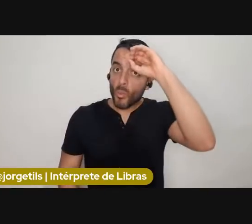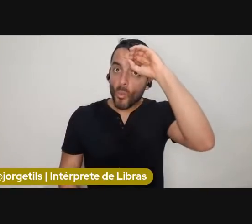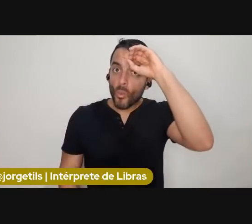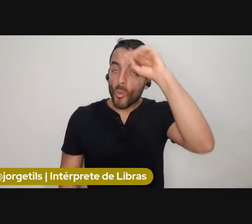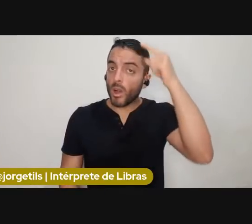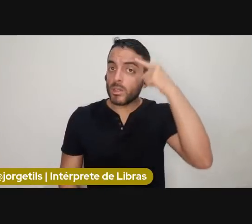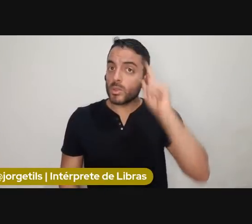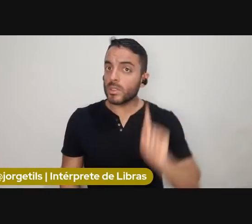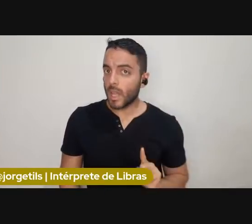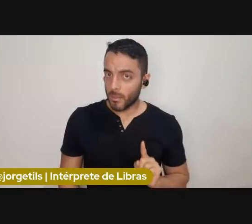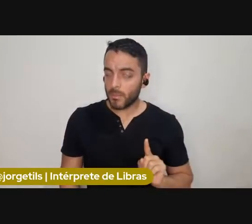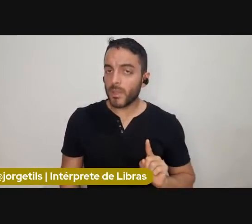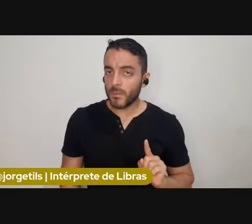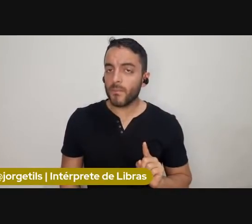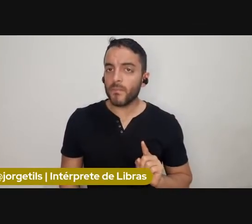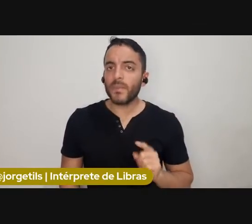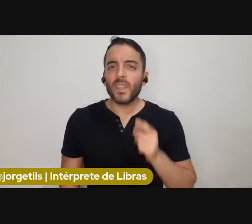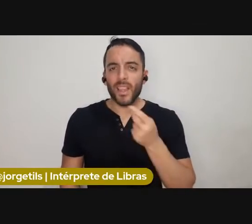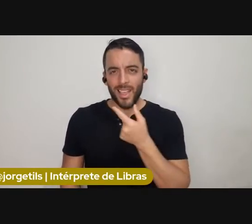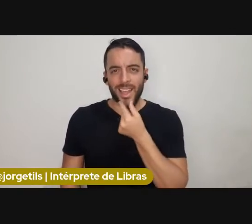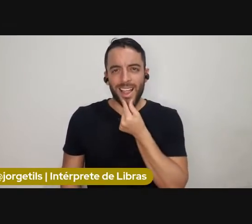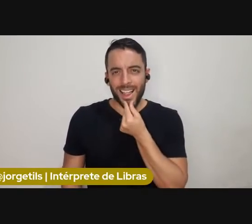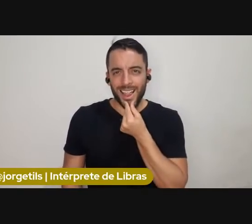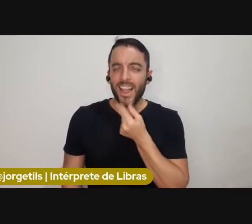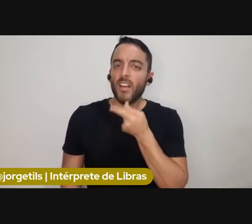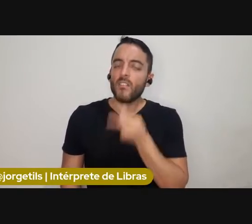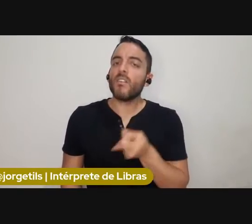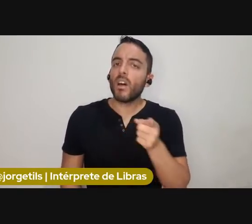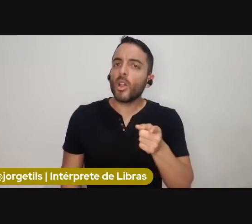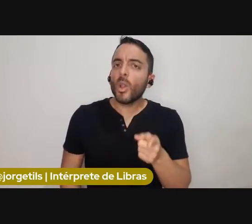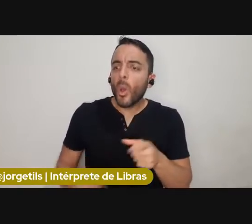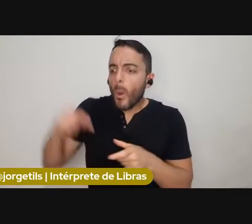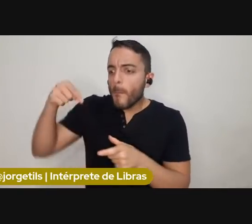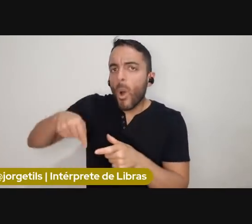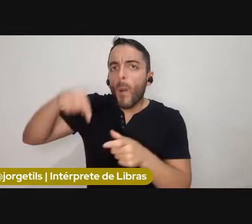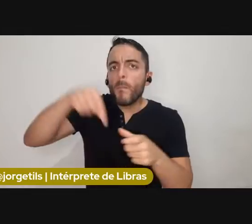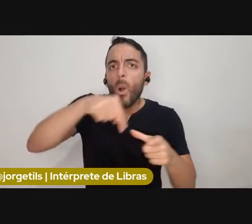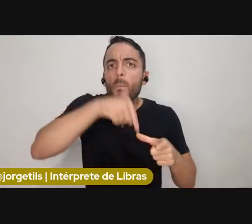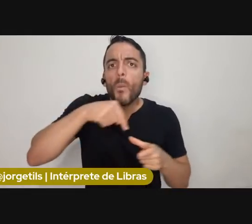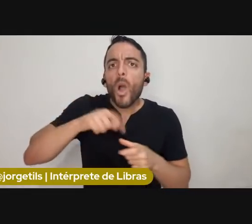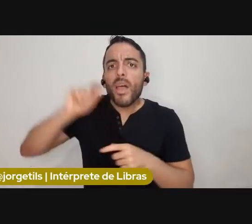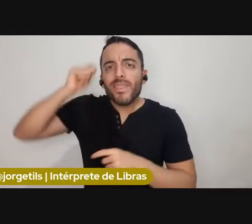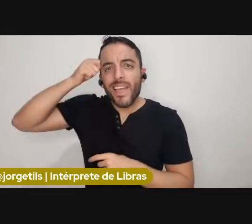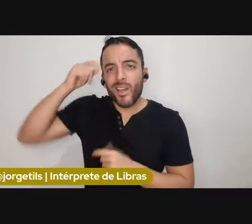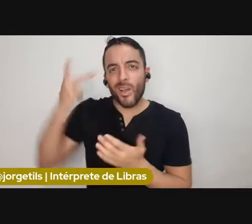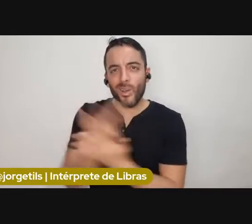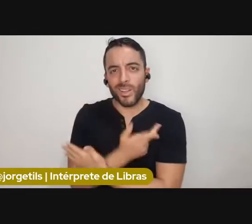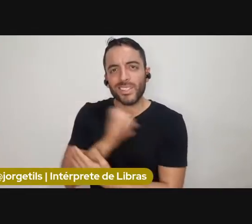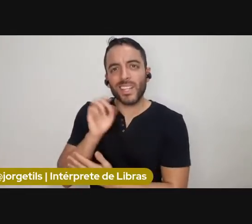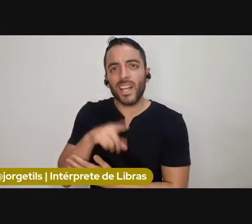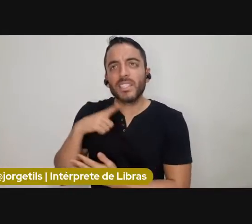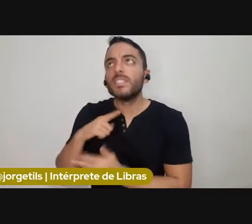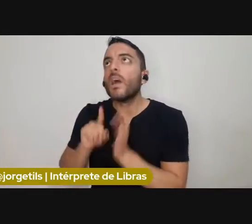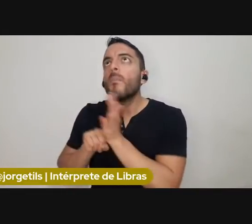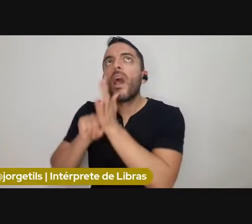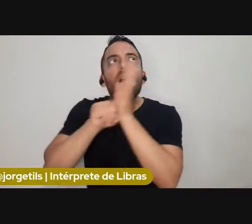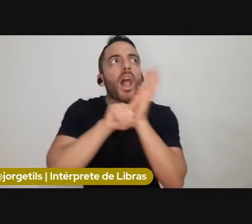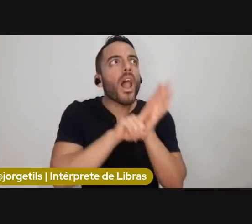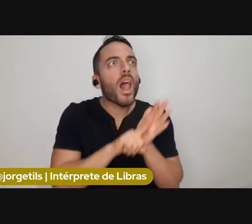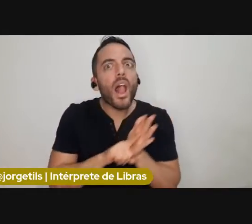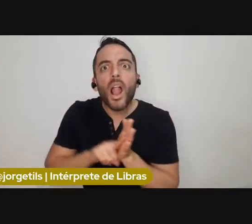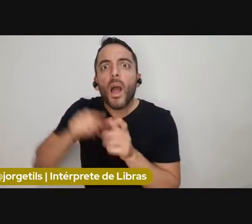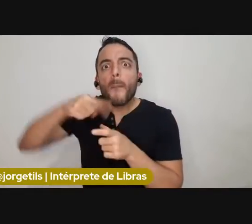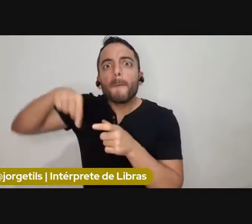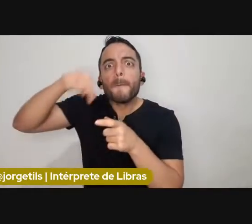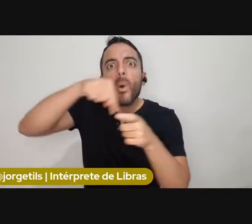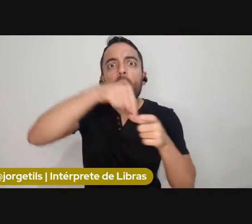falávamos, quer dizer, Einstein falou de buracos negros, né? Se falou de buracos negros a partir de 1916, a teoria da